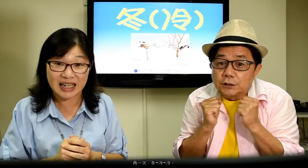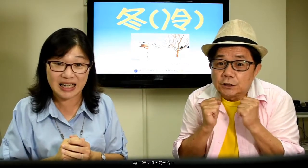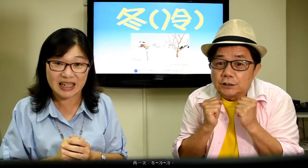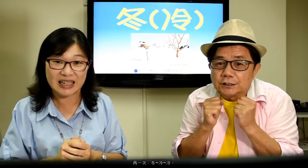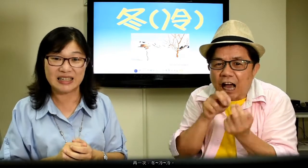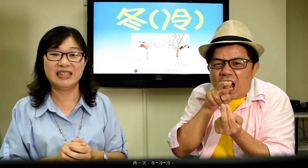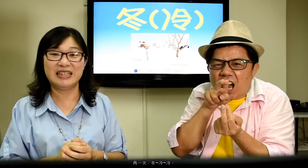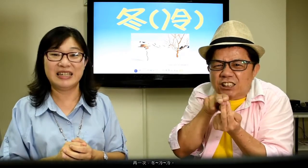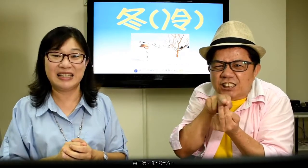冷，